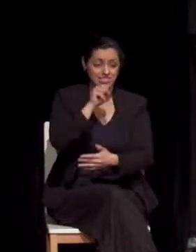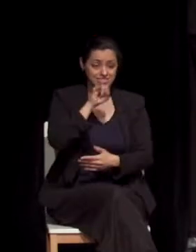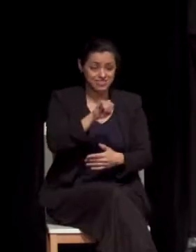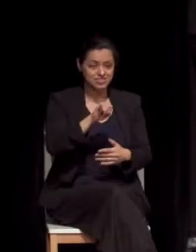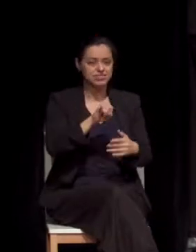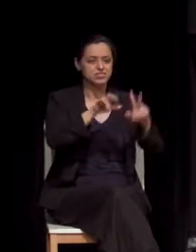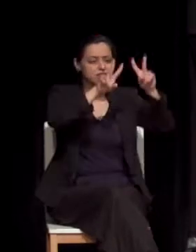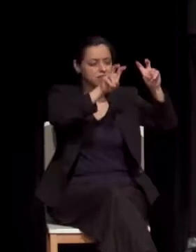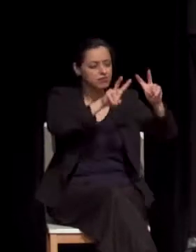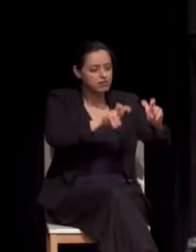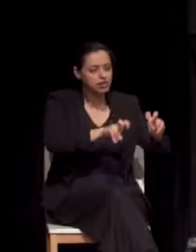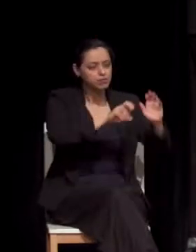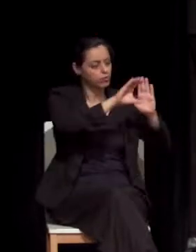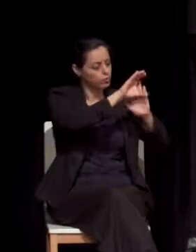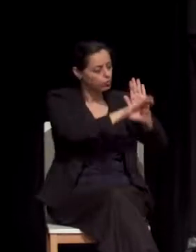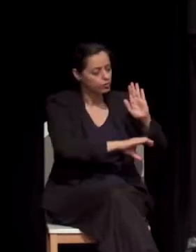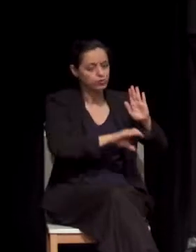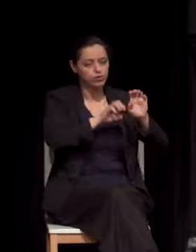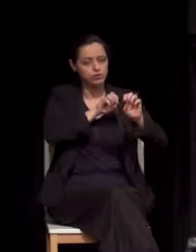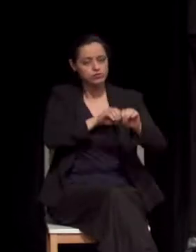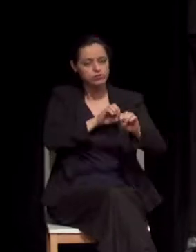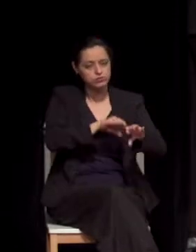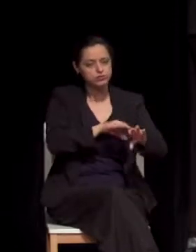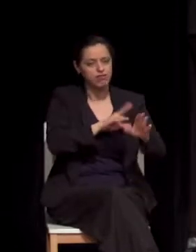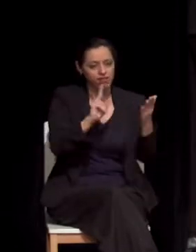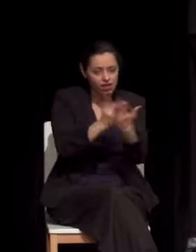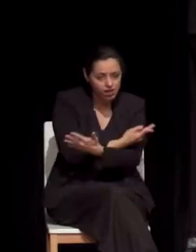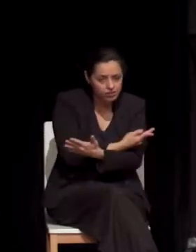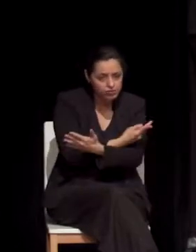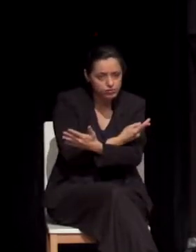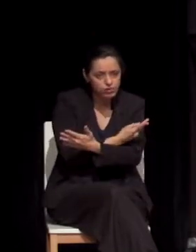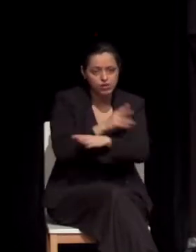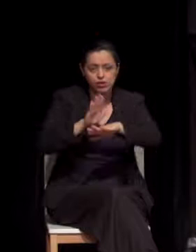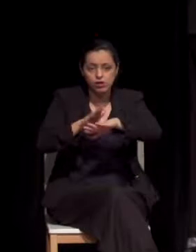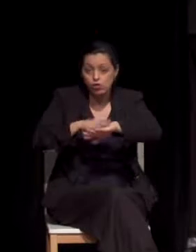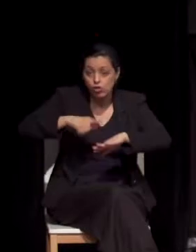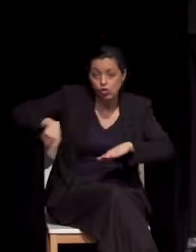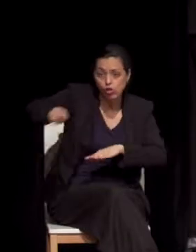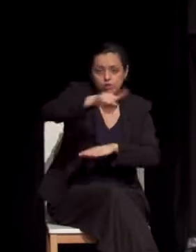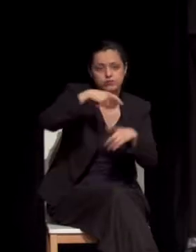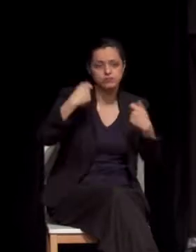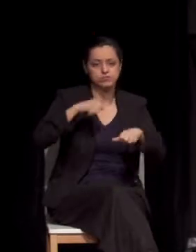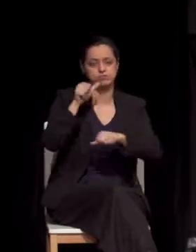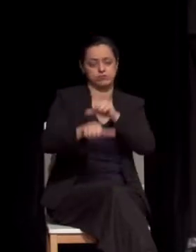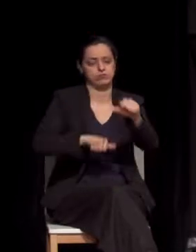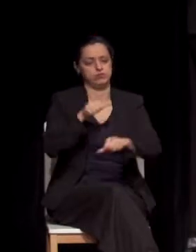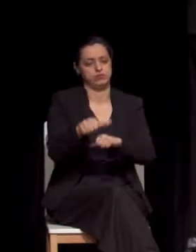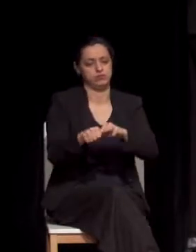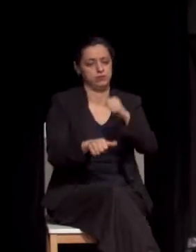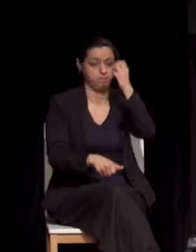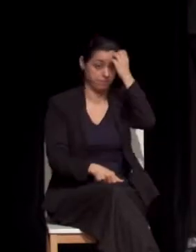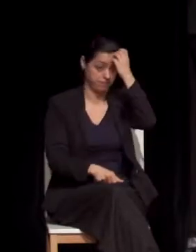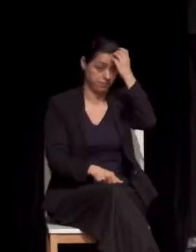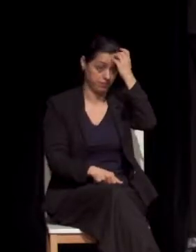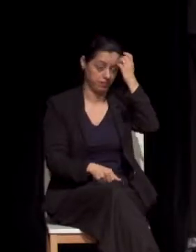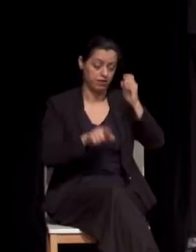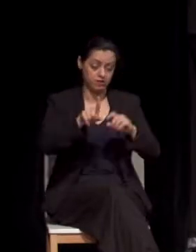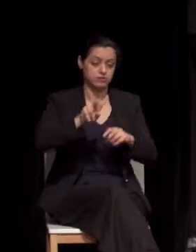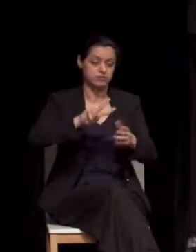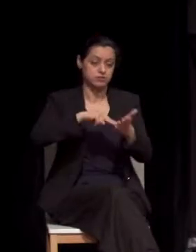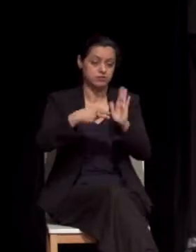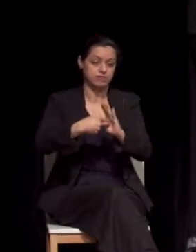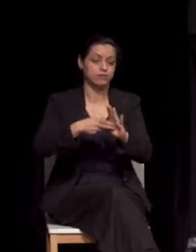somos professores. Então, essa discussão, a possibilidade da gente ter essa reunião, já é o movimento benéfico do